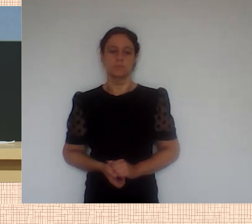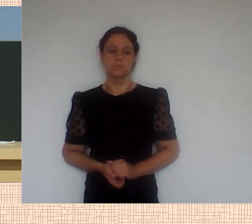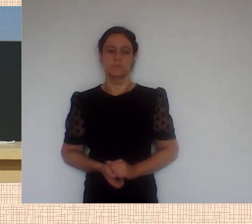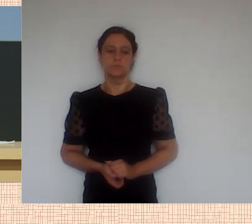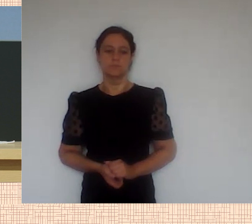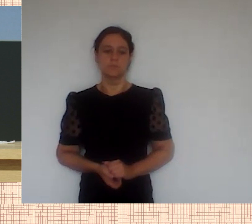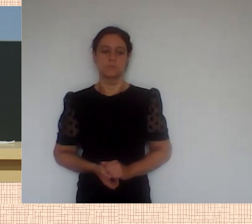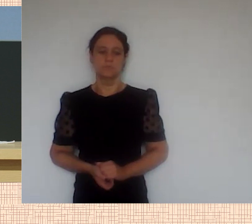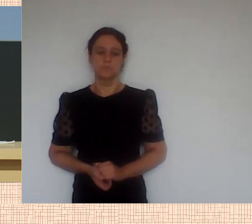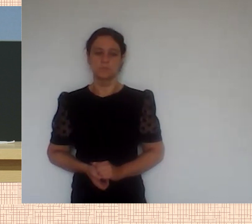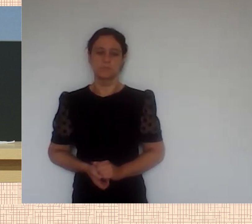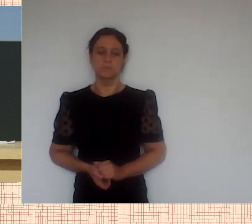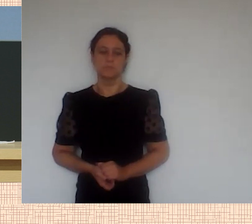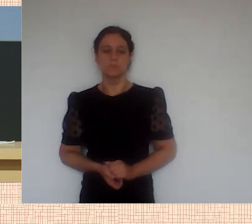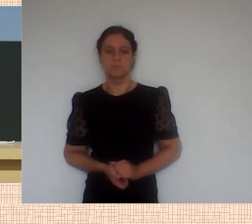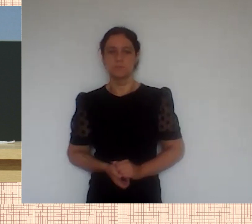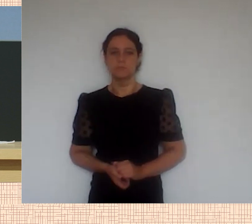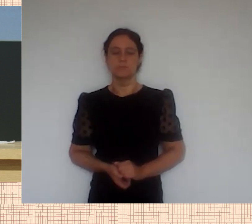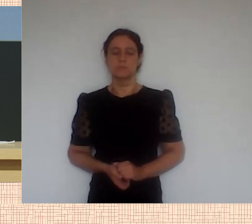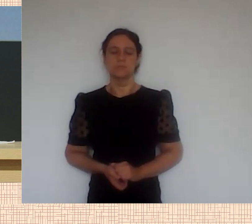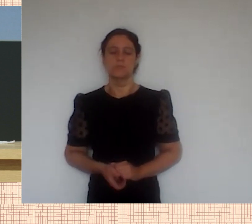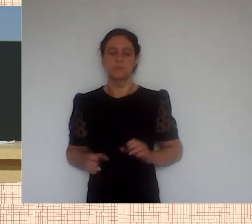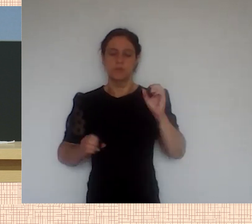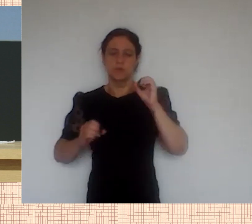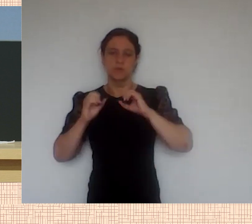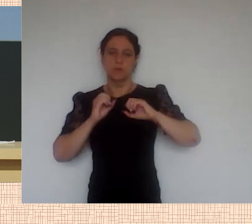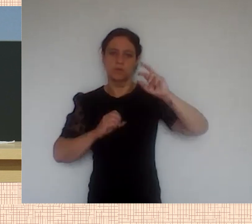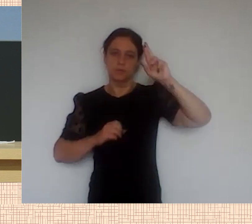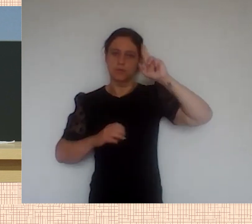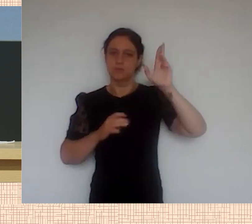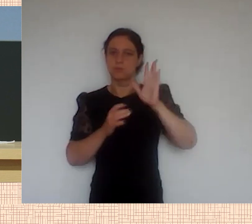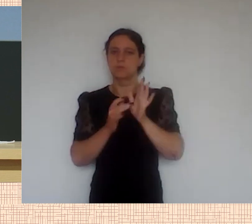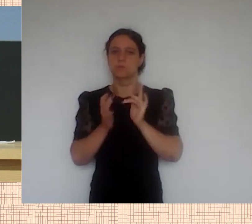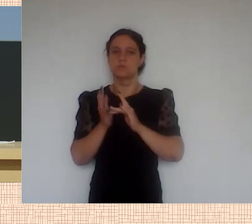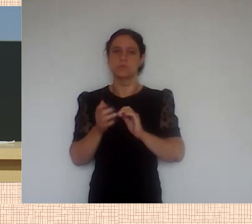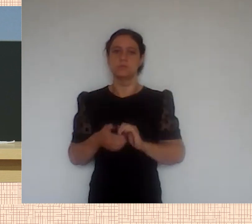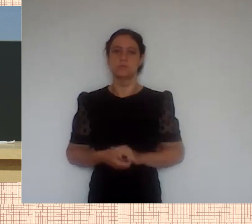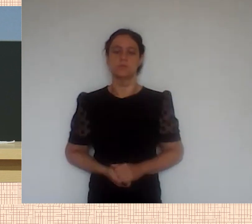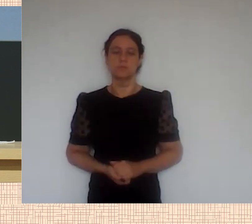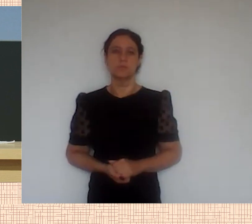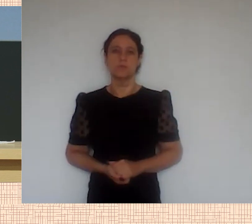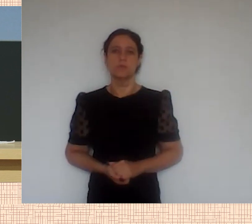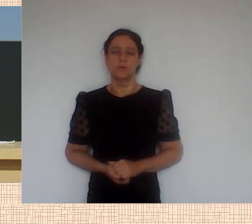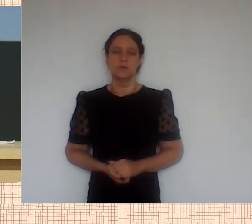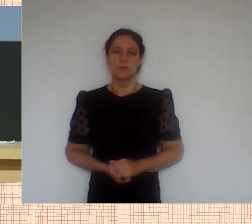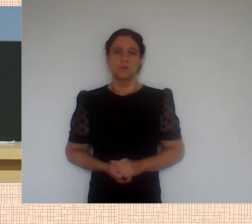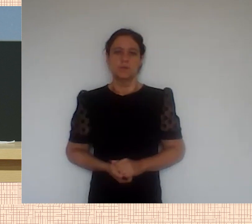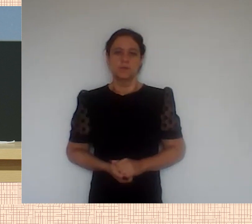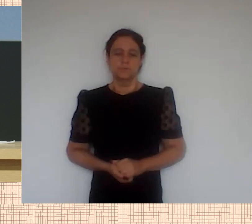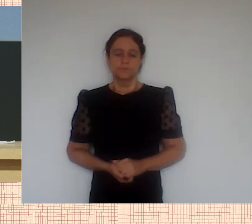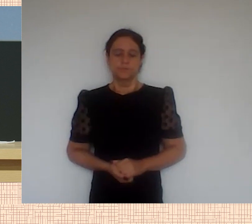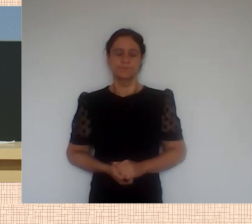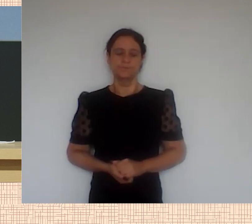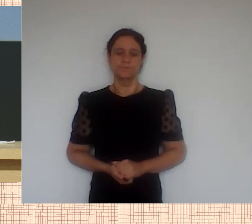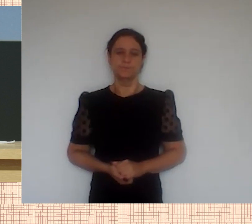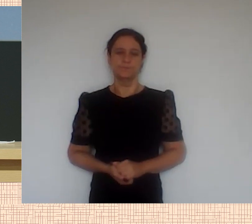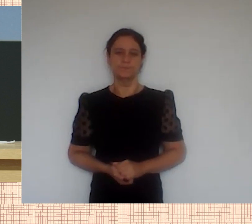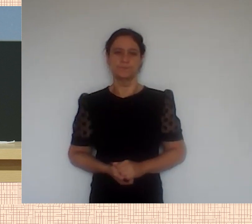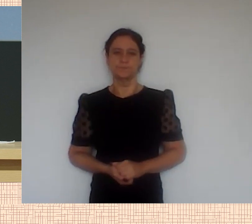Aqui, ó. Ele é a cabeça do corpo da igreja. Sabe o que eu fiz questão de ler